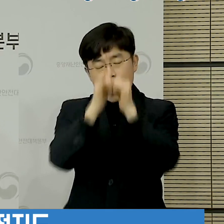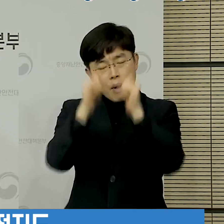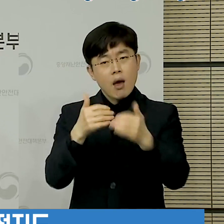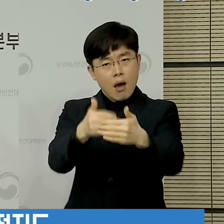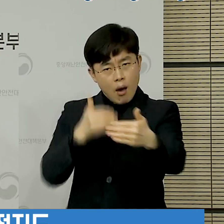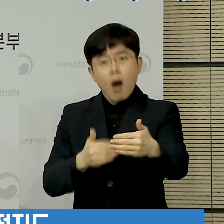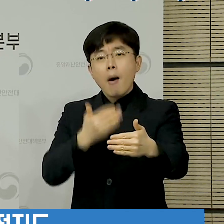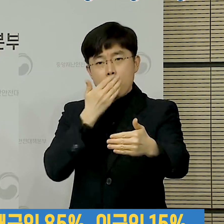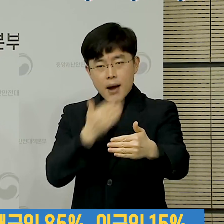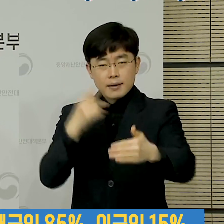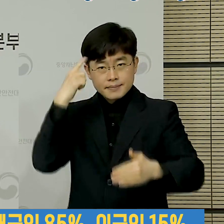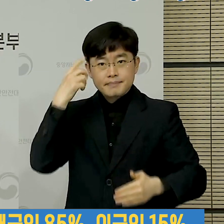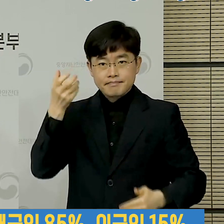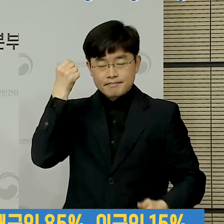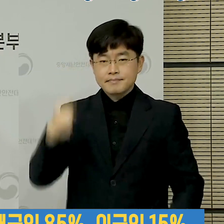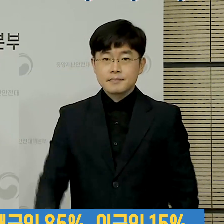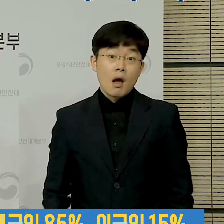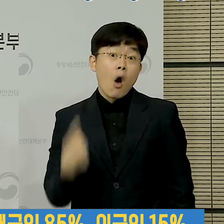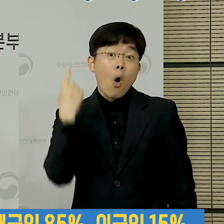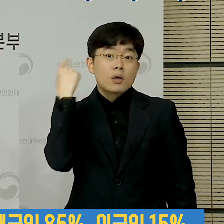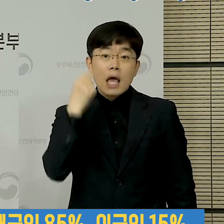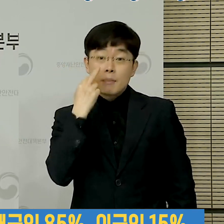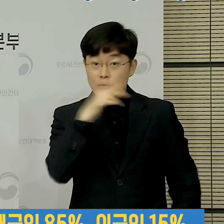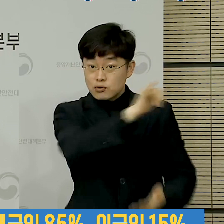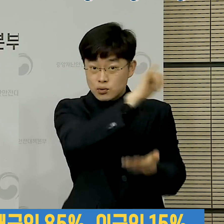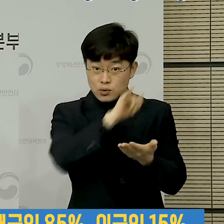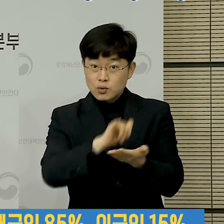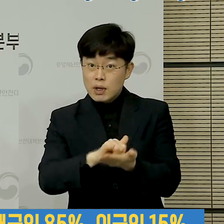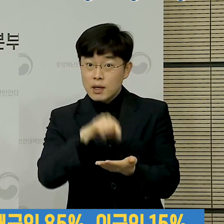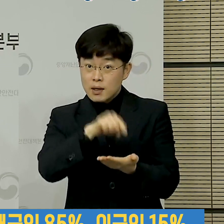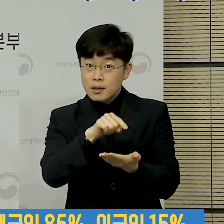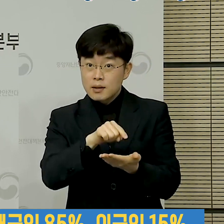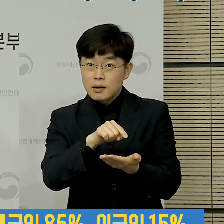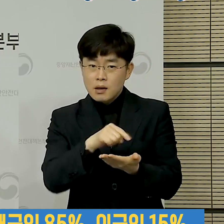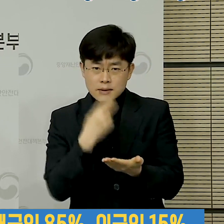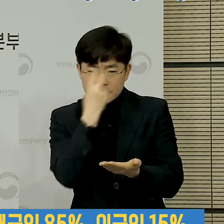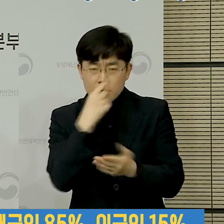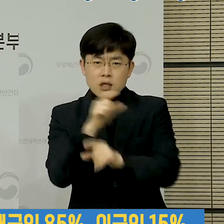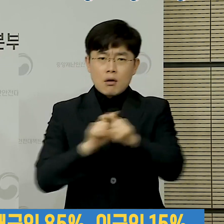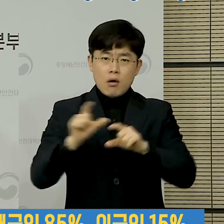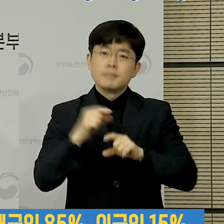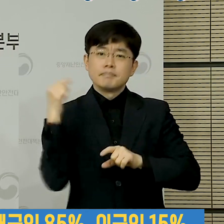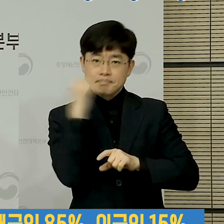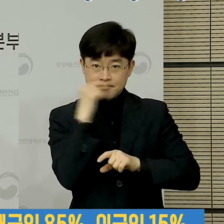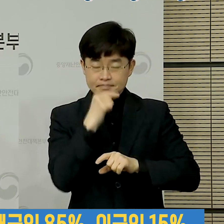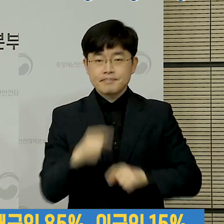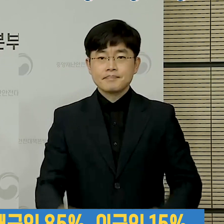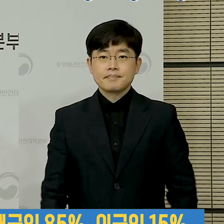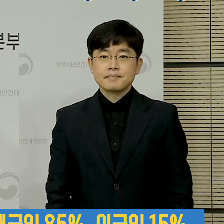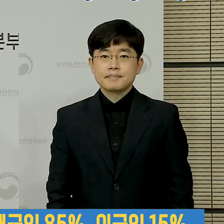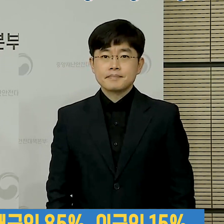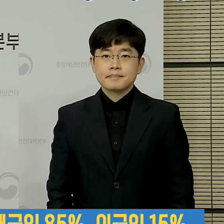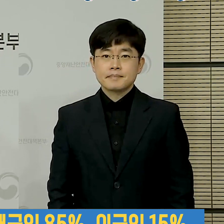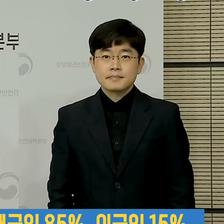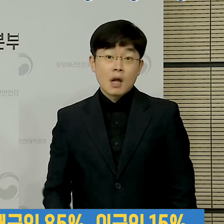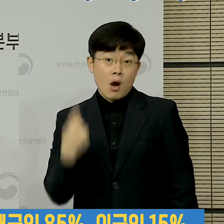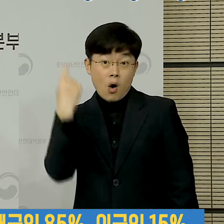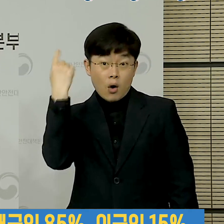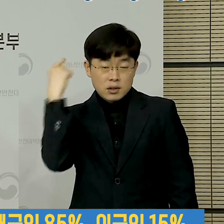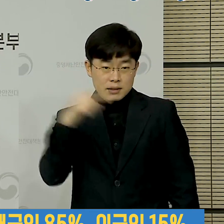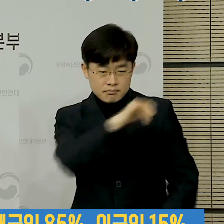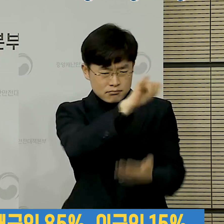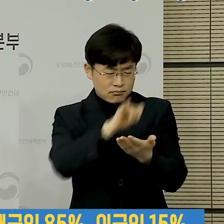하겠습니다. 어제는 미국발 입국자에 대해서도 검역을 강화한 첫날이었습니다. 어제